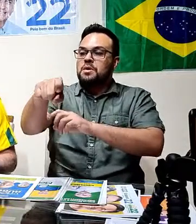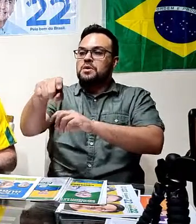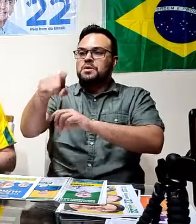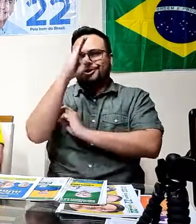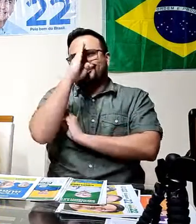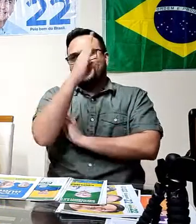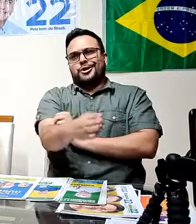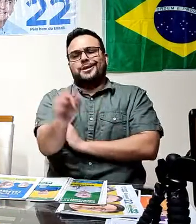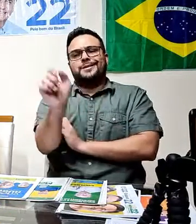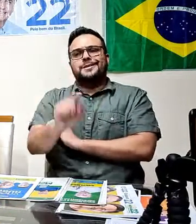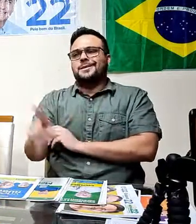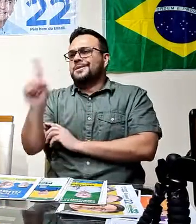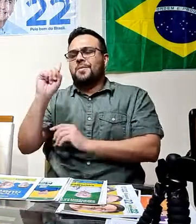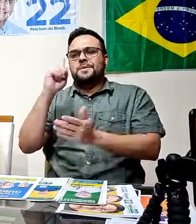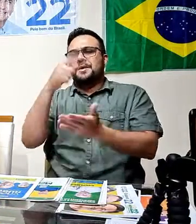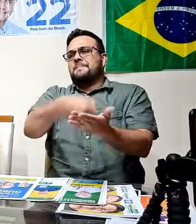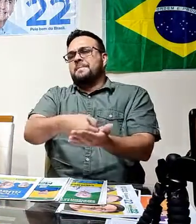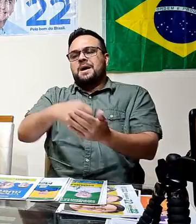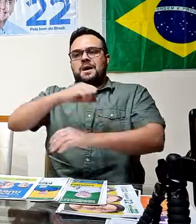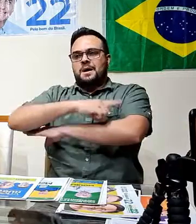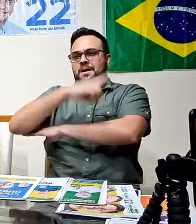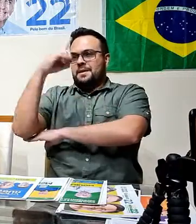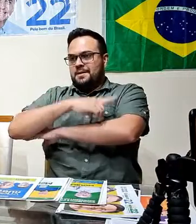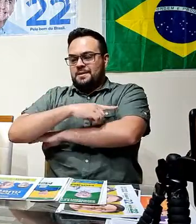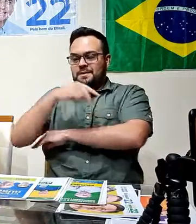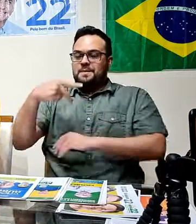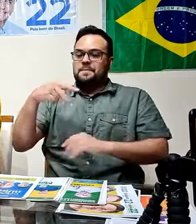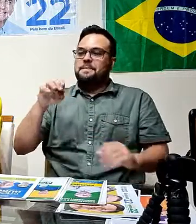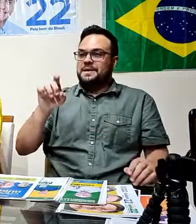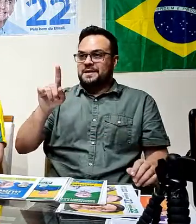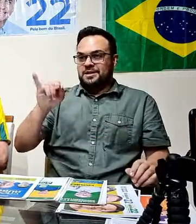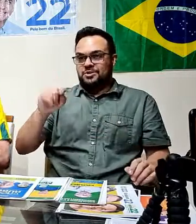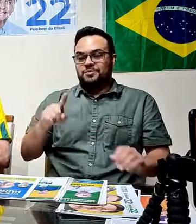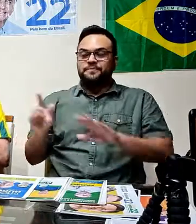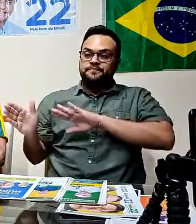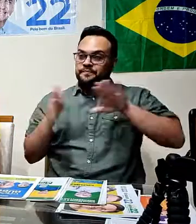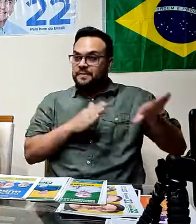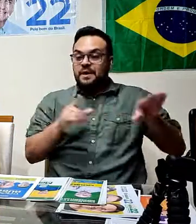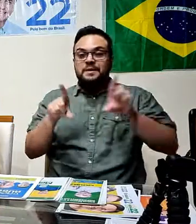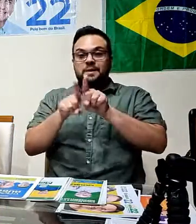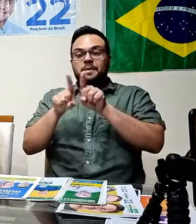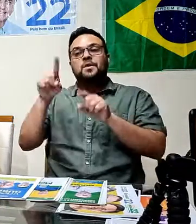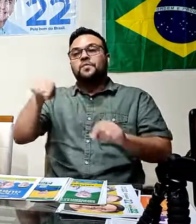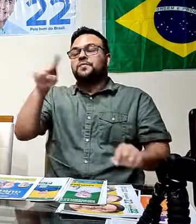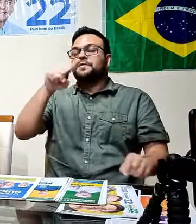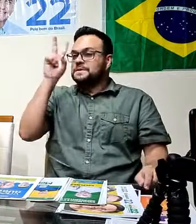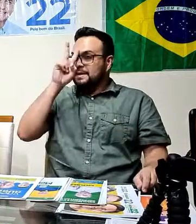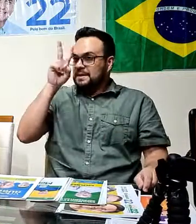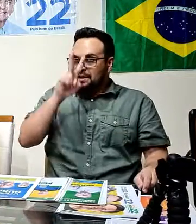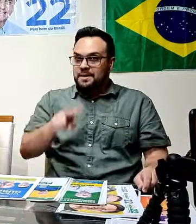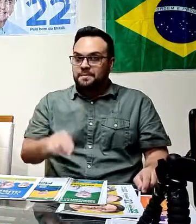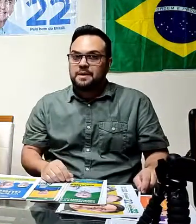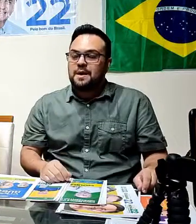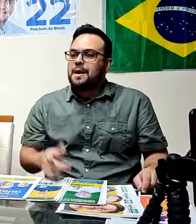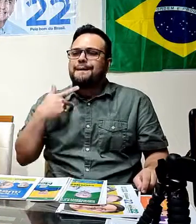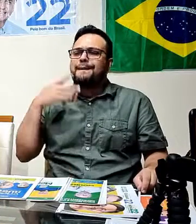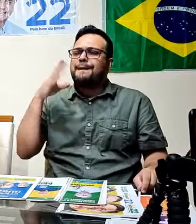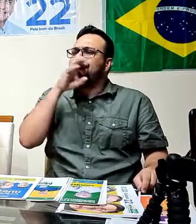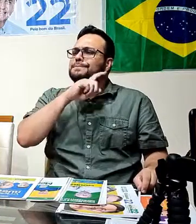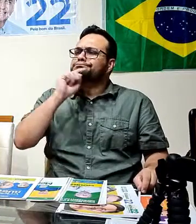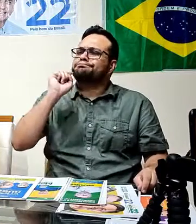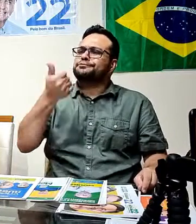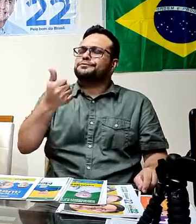de moto, você não paga mais pedágio. Tá? Também uma coisa, nosso governo, vocês lembram, né, que de forma muito rápida você